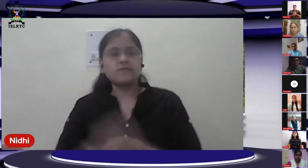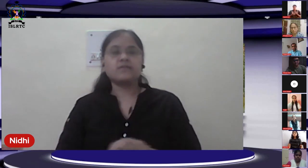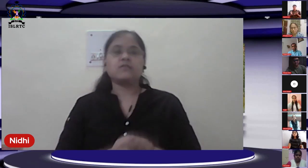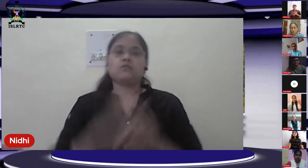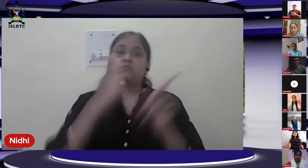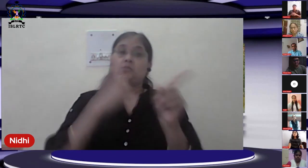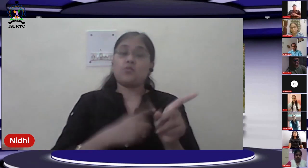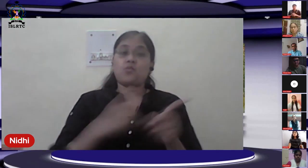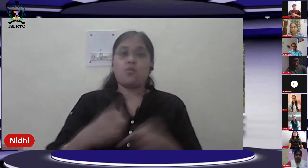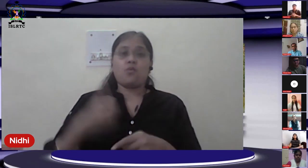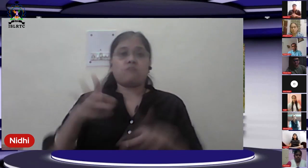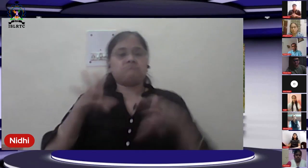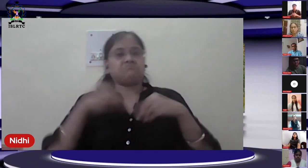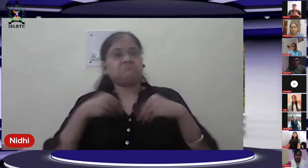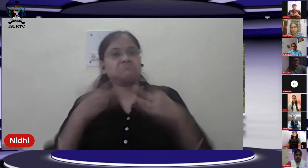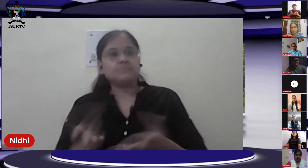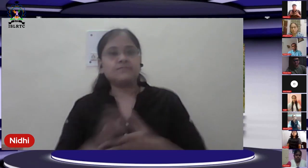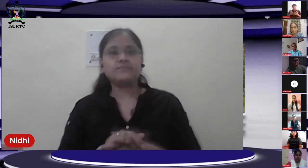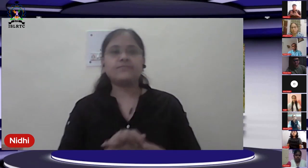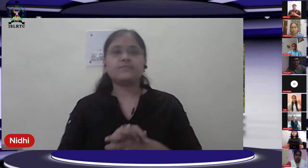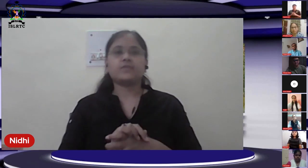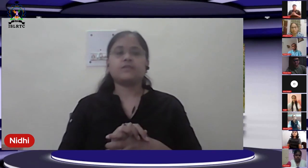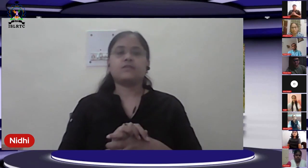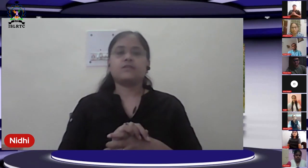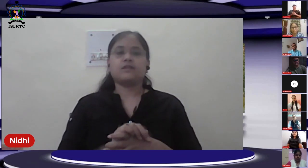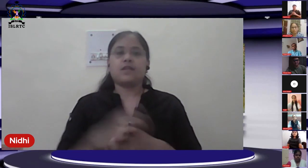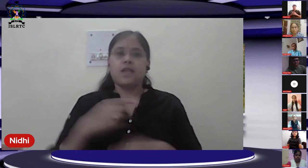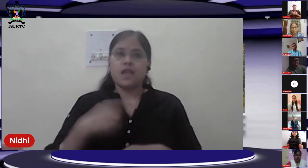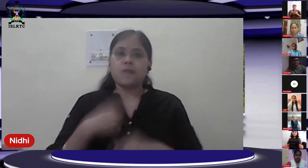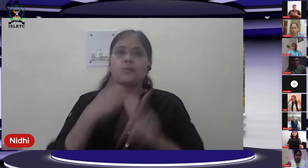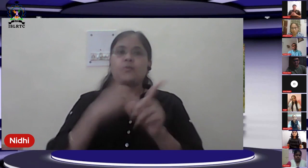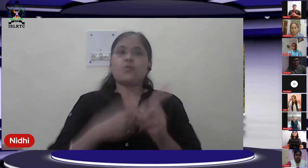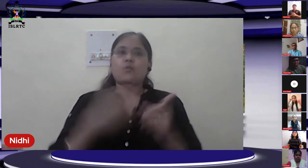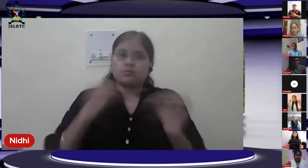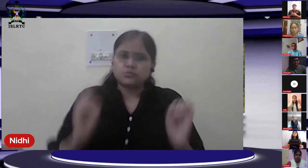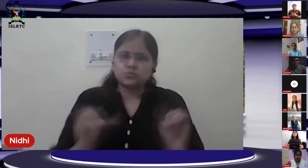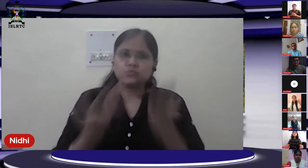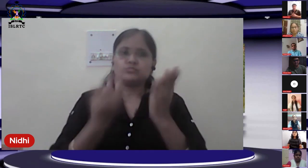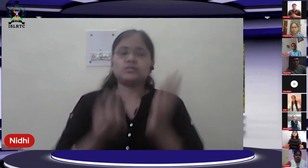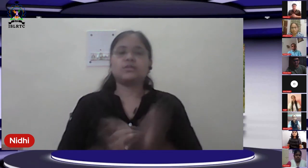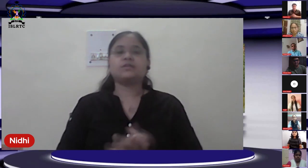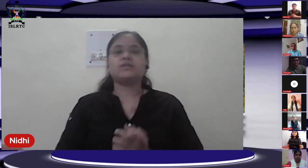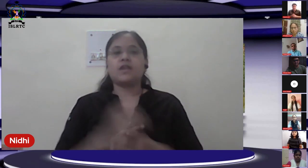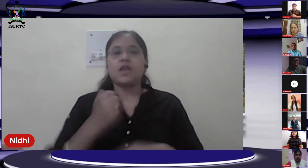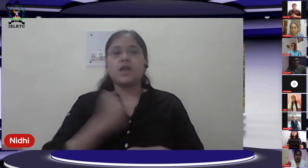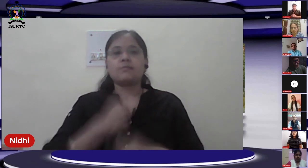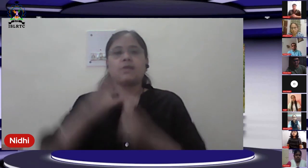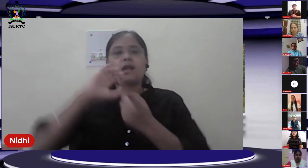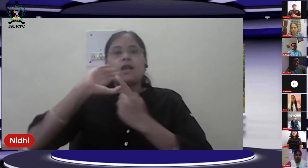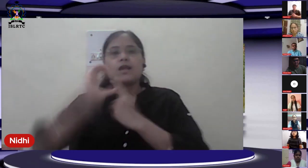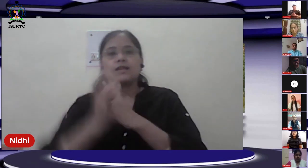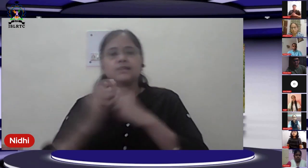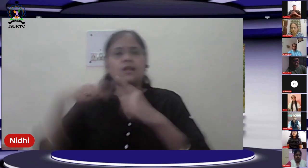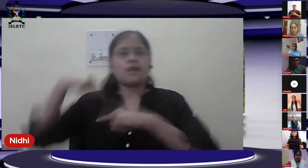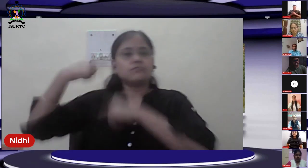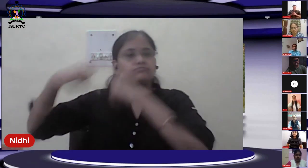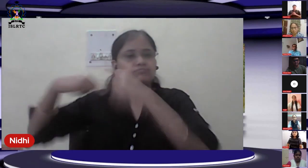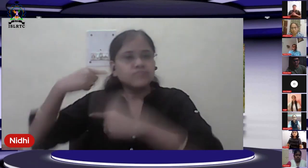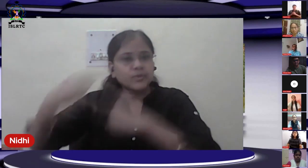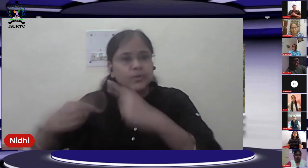तो हम तो योगा बनाने वाले हैं, हमारी तो संस्कृति से ही योगा जुड़ा हुआ है। तो हम तो प्रत्येक